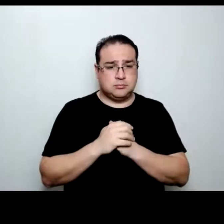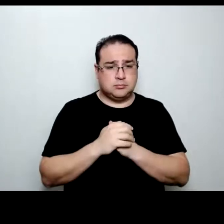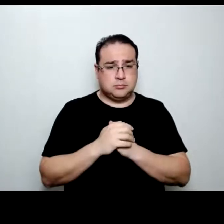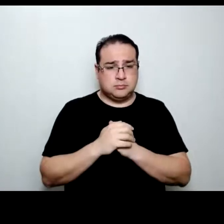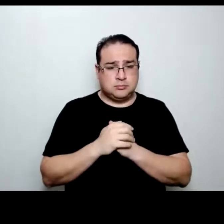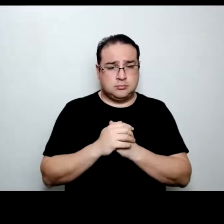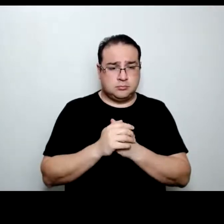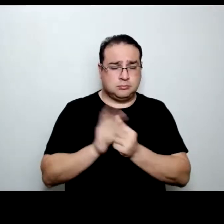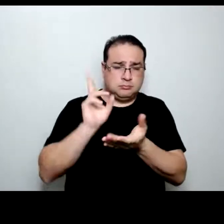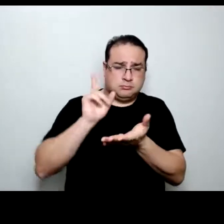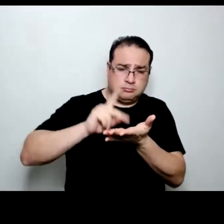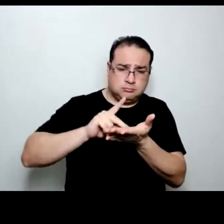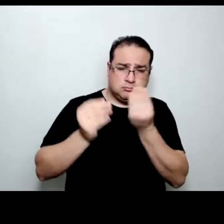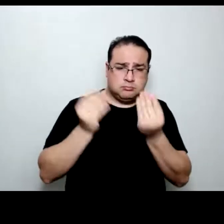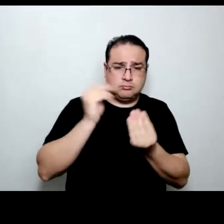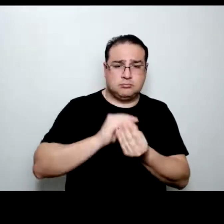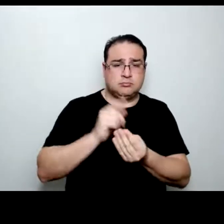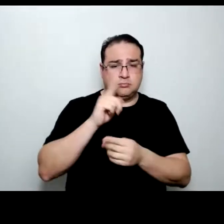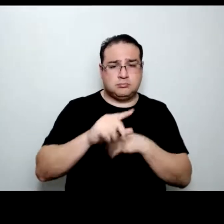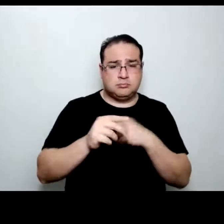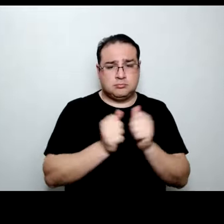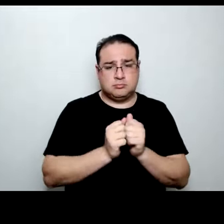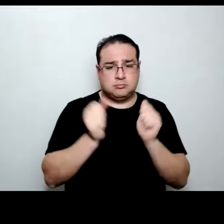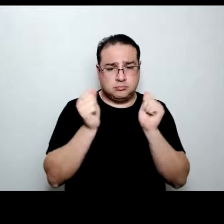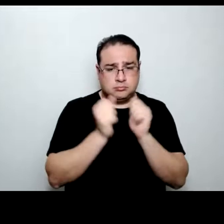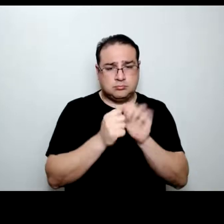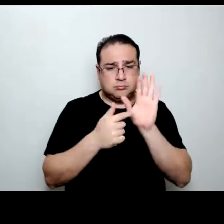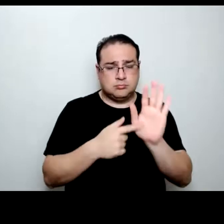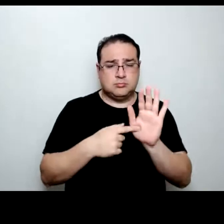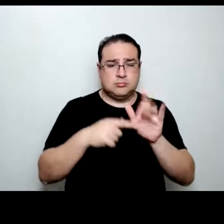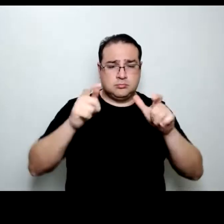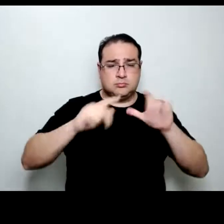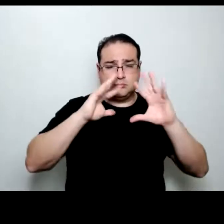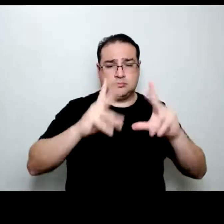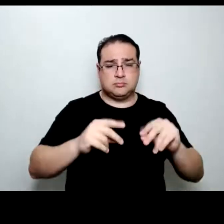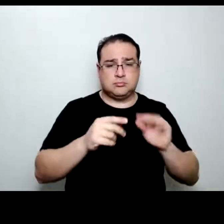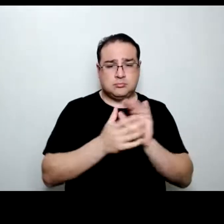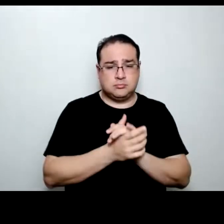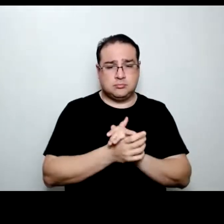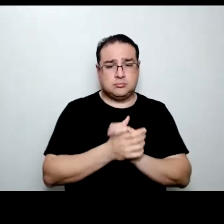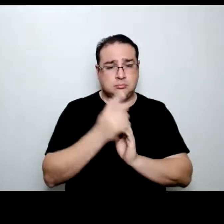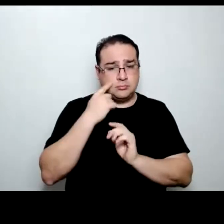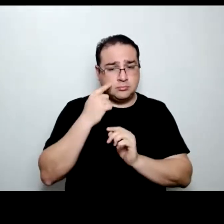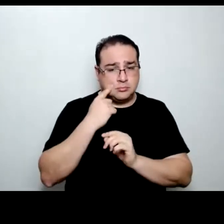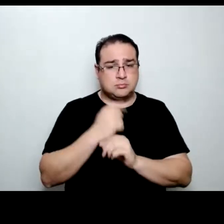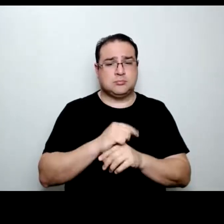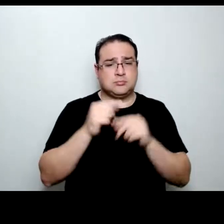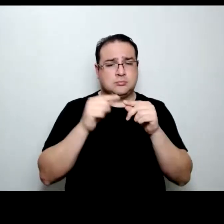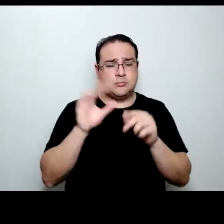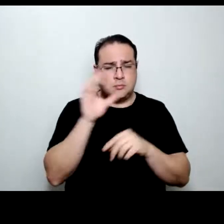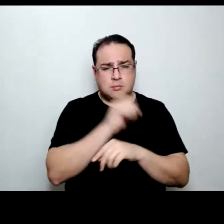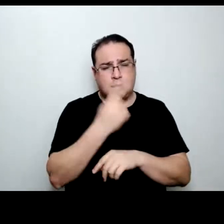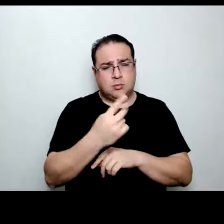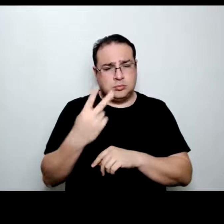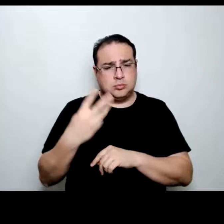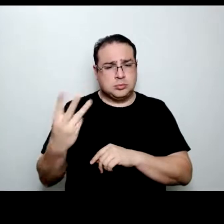para realizá-lo. E, de fato, isso não cabe dentro do espaço, do curto espaço de tempo de 1,